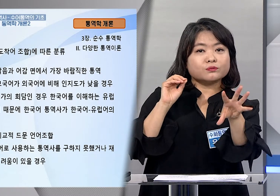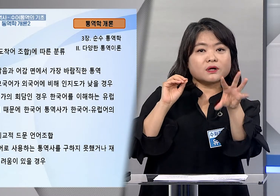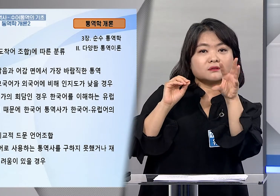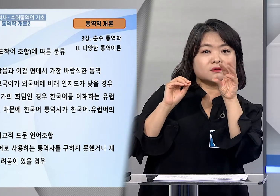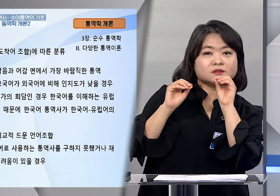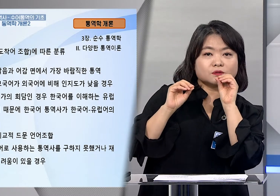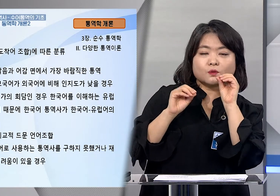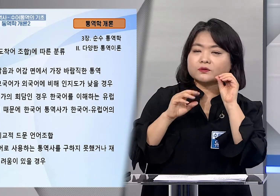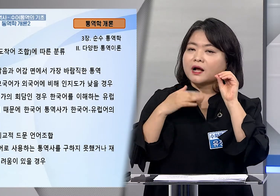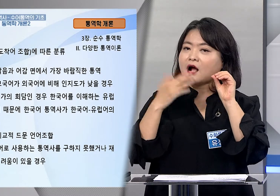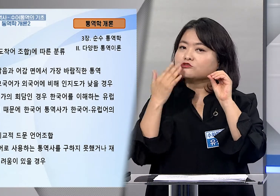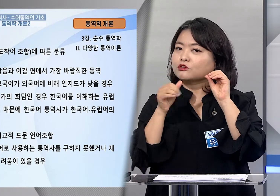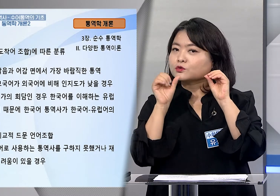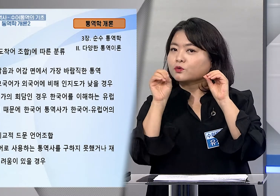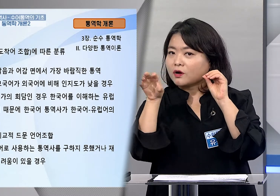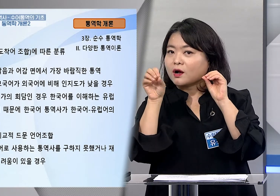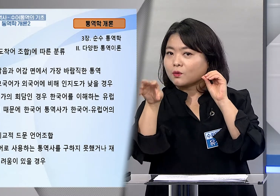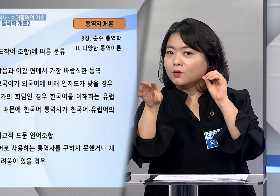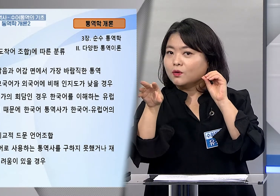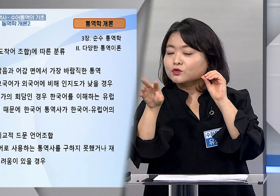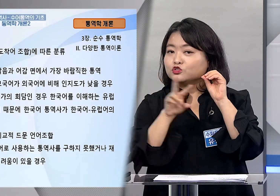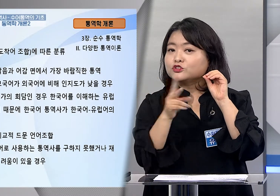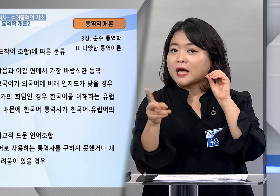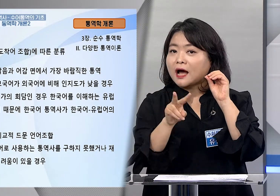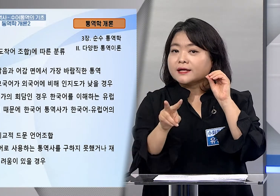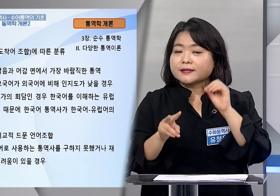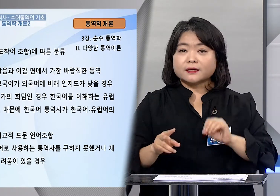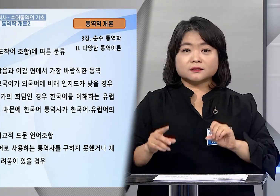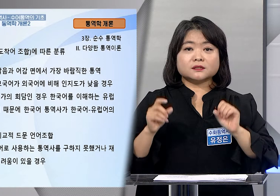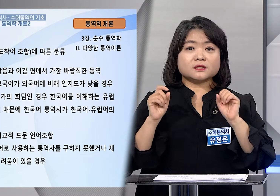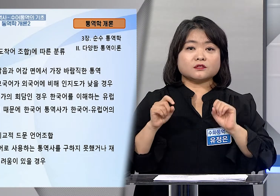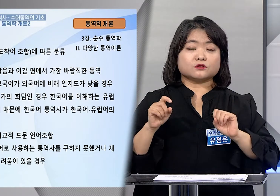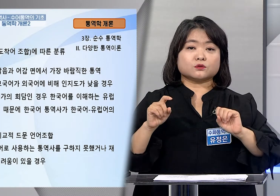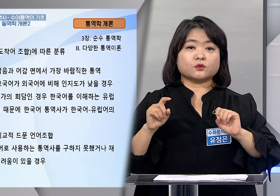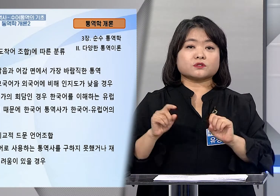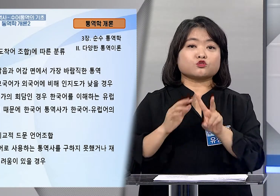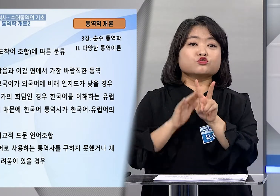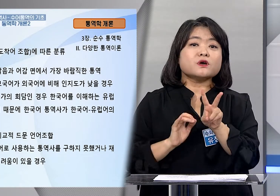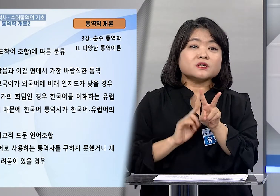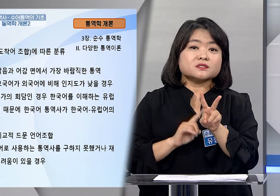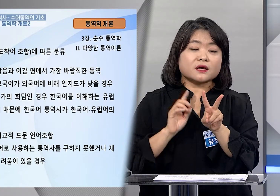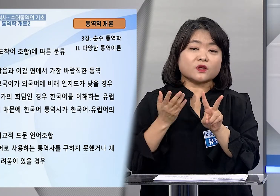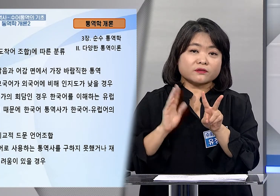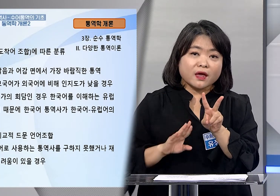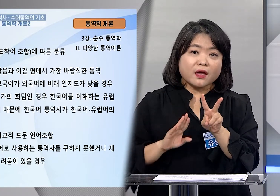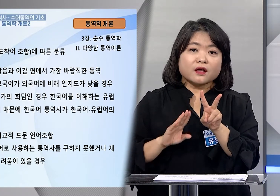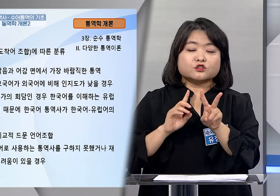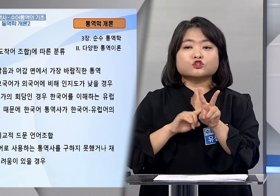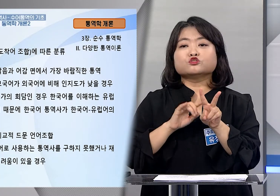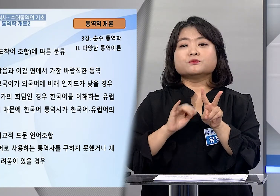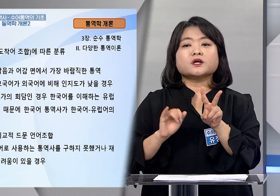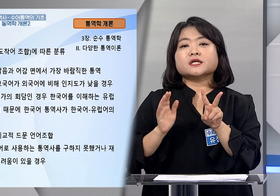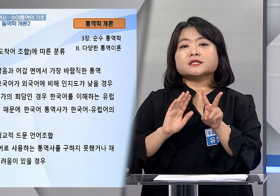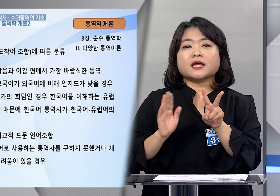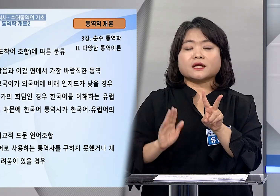프랑스어를 듣고 내가 한국어로 통역하고 둘 다 예를 들면 이때는 통역사가 두 명이 있어야 되는데 그 두 명이 있는 게 아니라